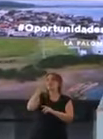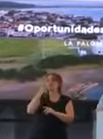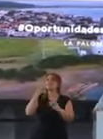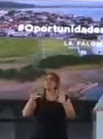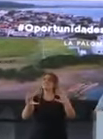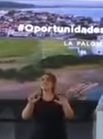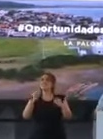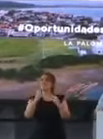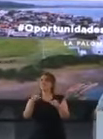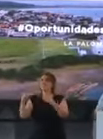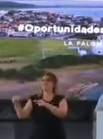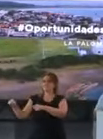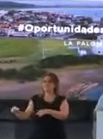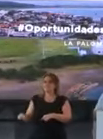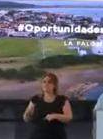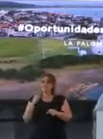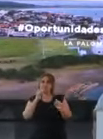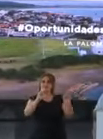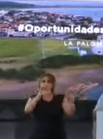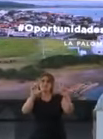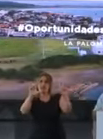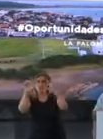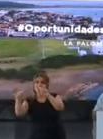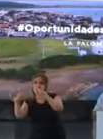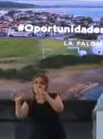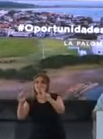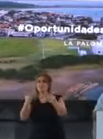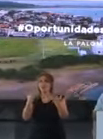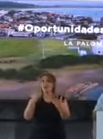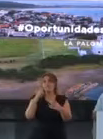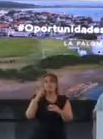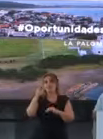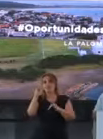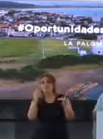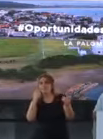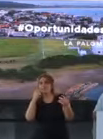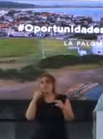diferencias? Nosotros estamos jugando a encontrar las 7 coincidencias.